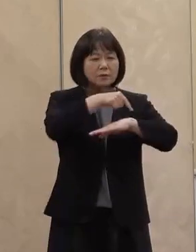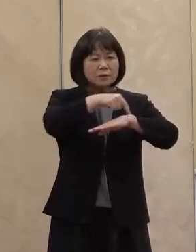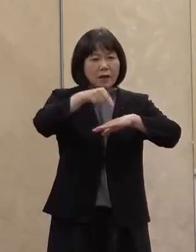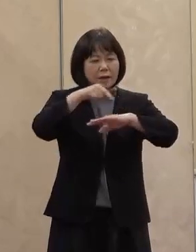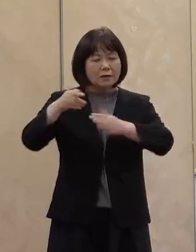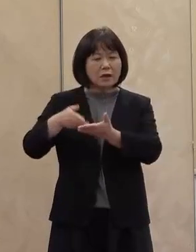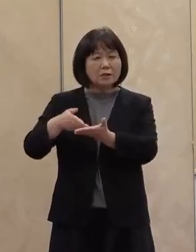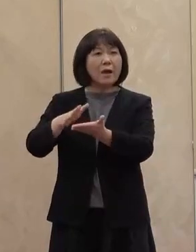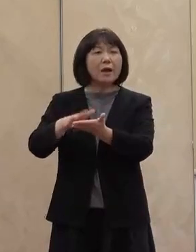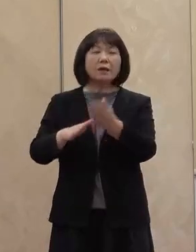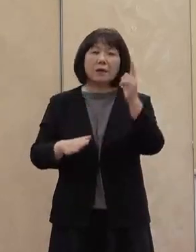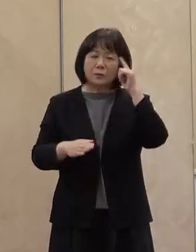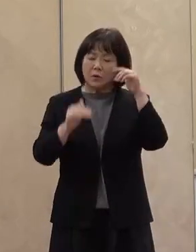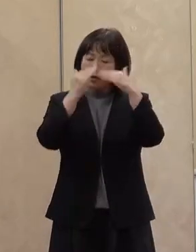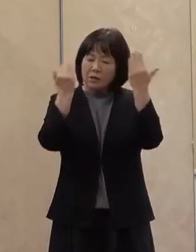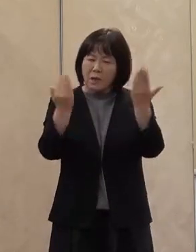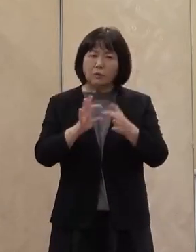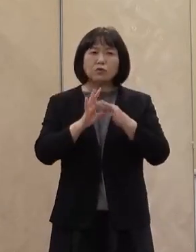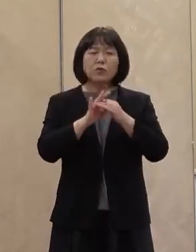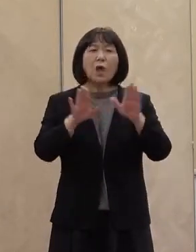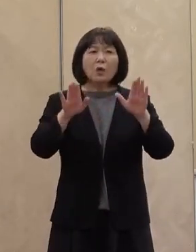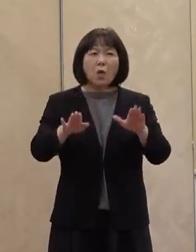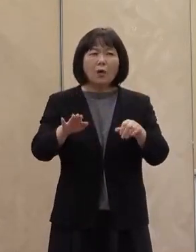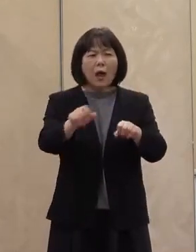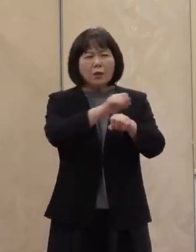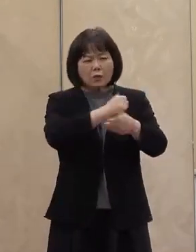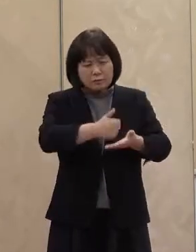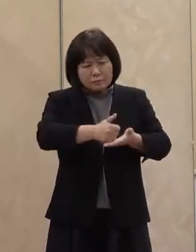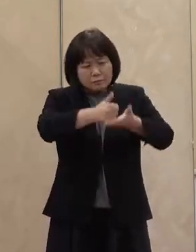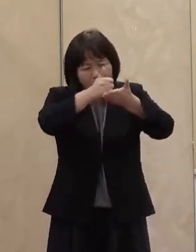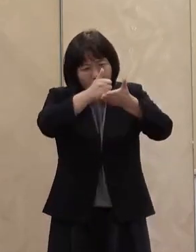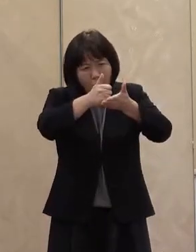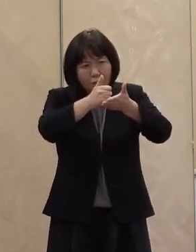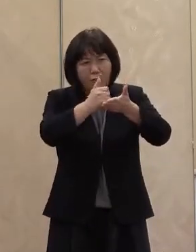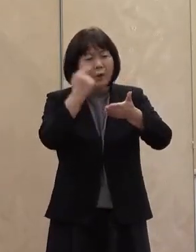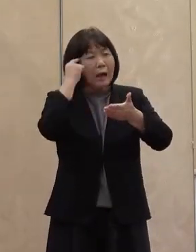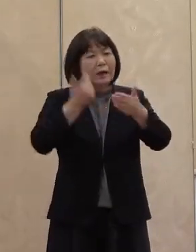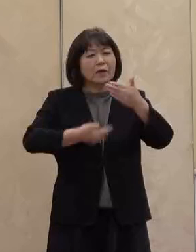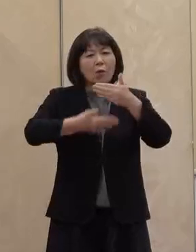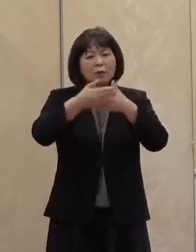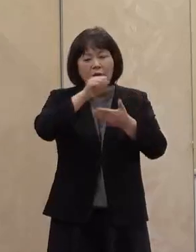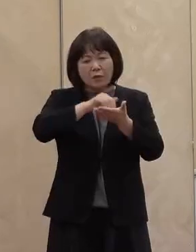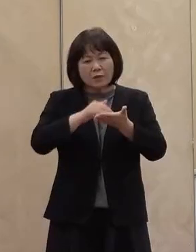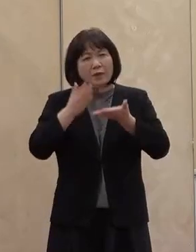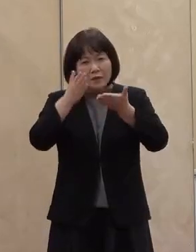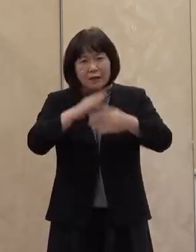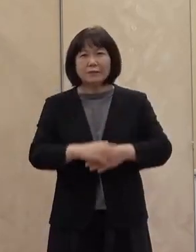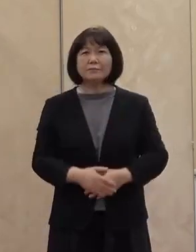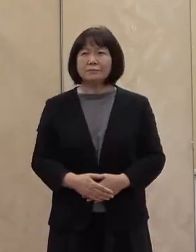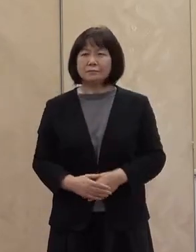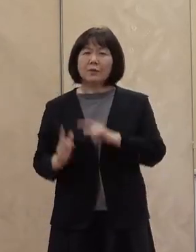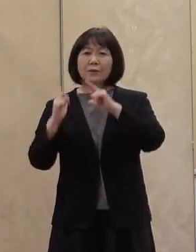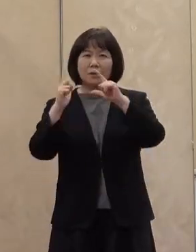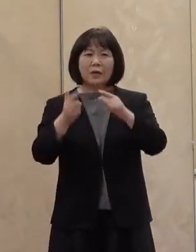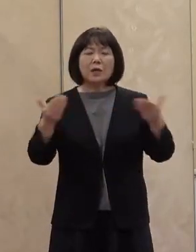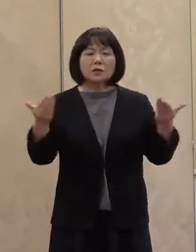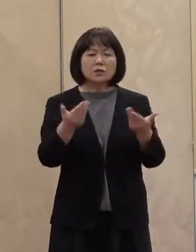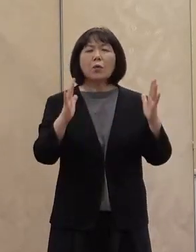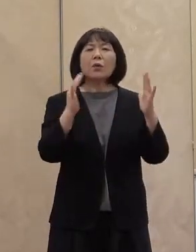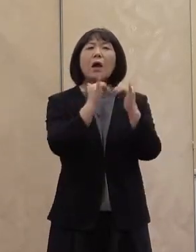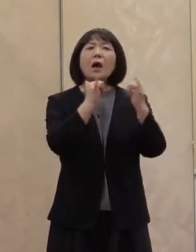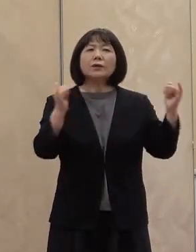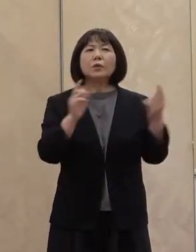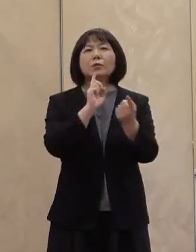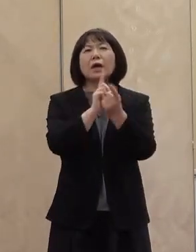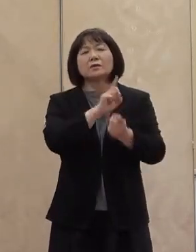ましたけれども、全体を通じて今回は特に何に重きを置いた補正予算と言えるのかお願いします。 失業者対策、これ